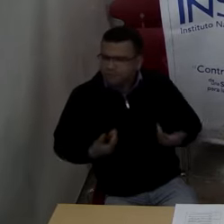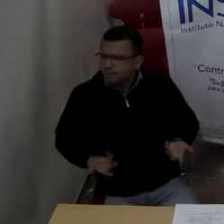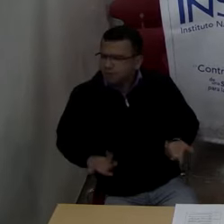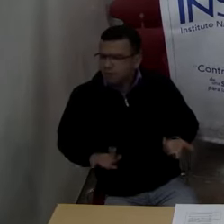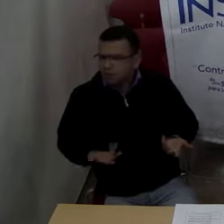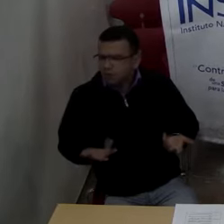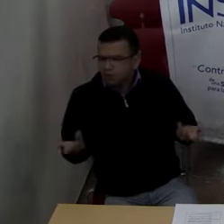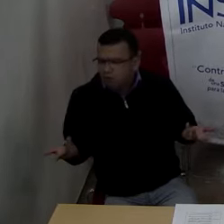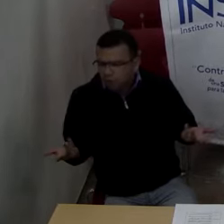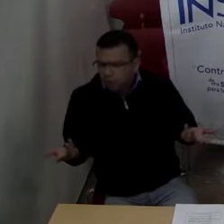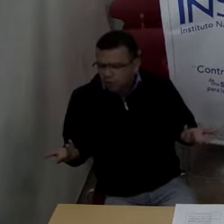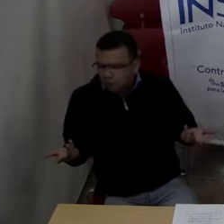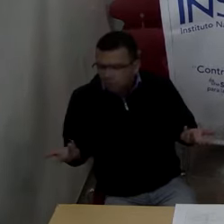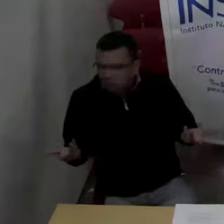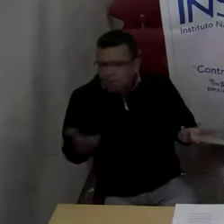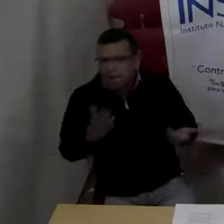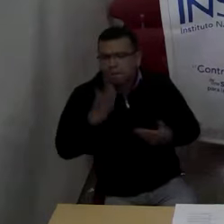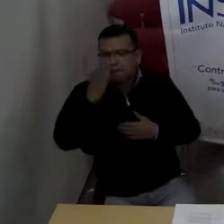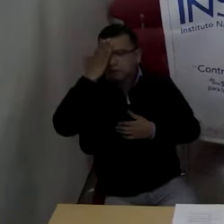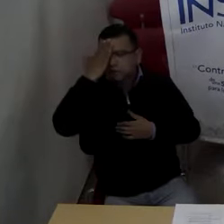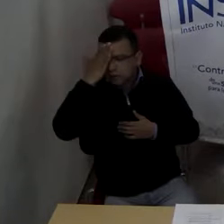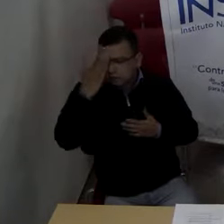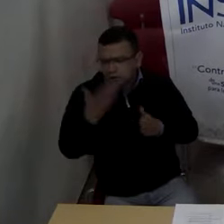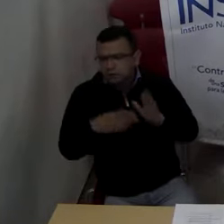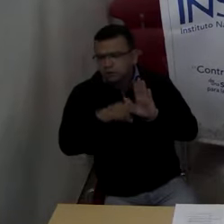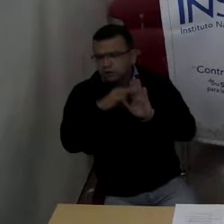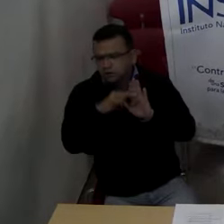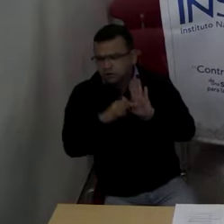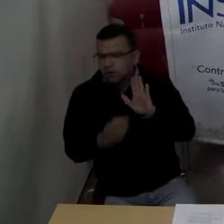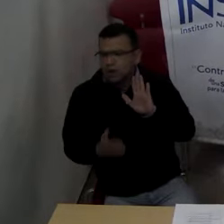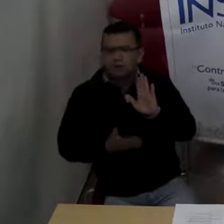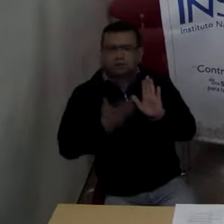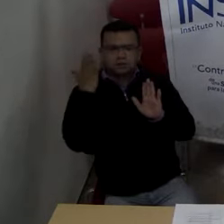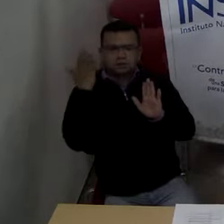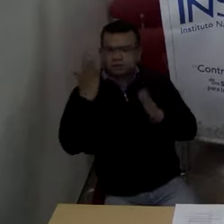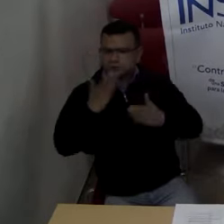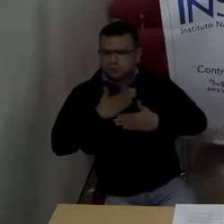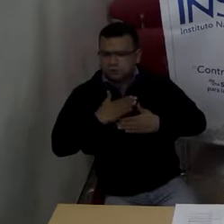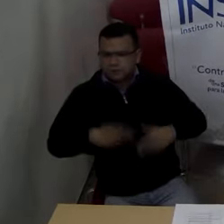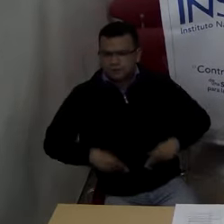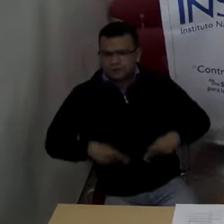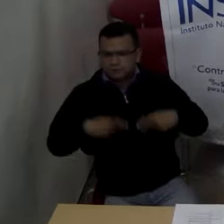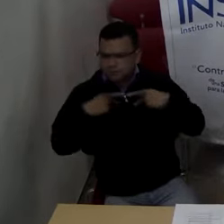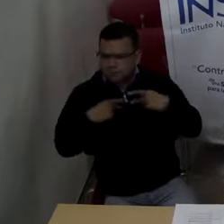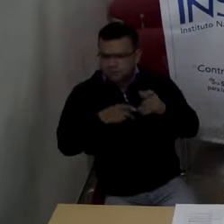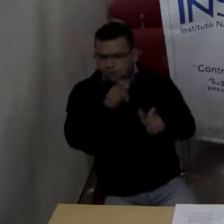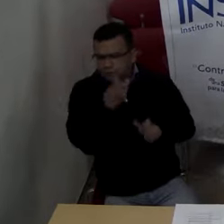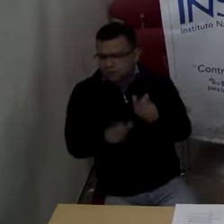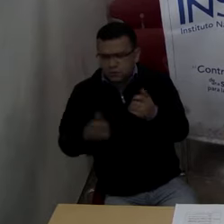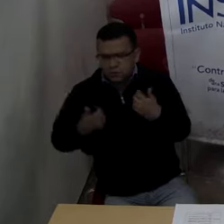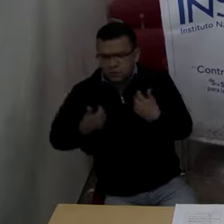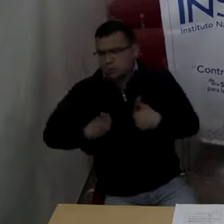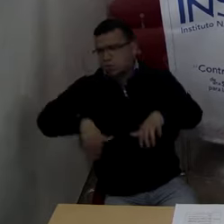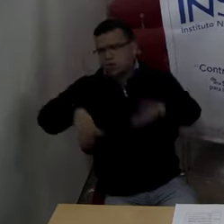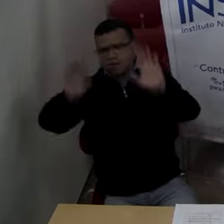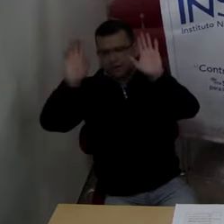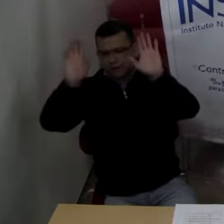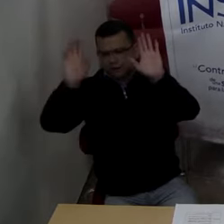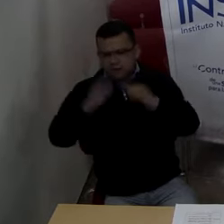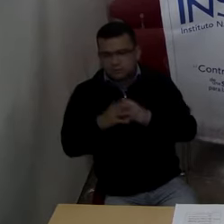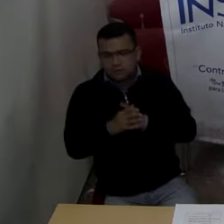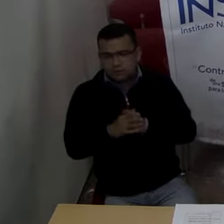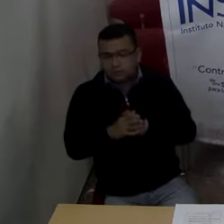Son pautas de conducta de cualquier persona. Podemos interpretarlo también entonces